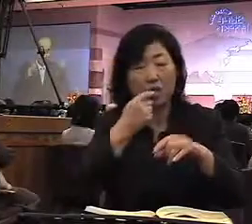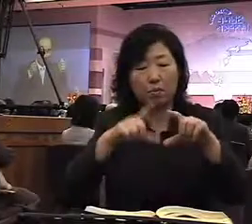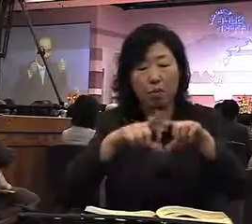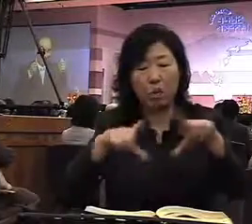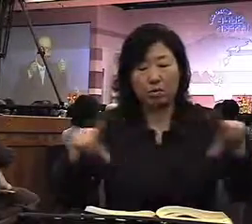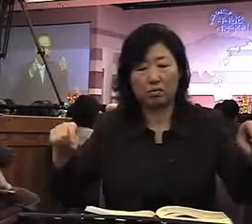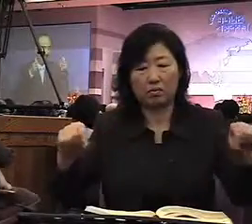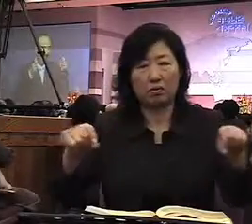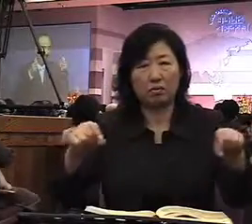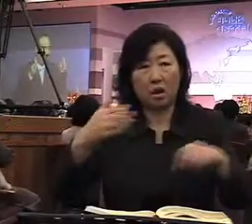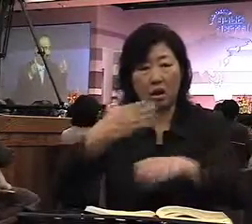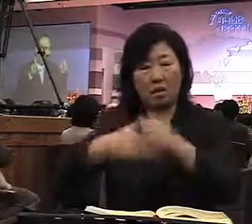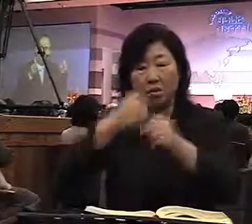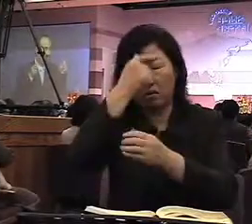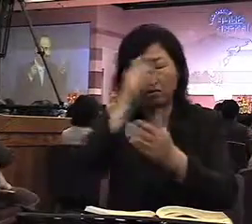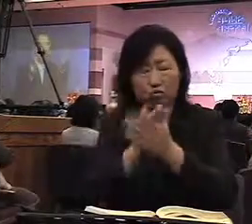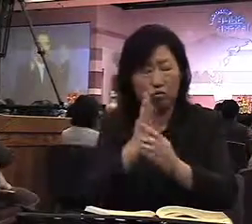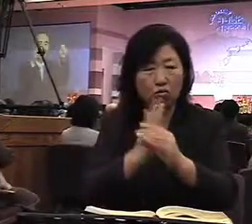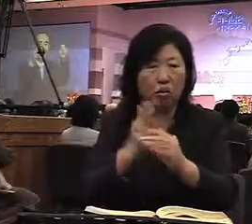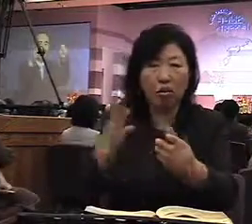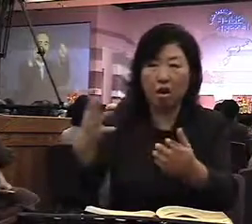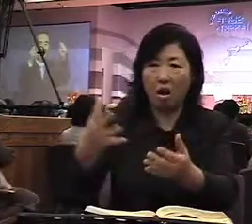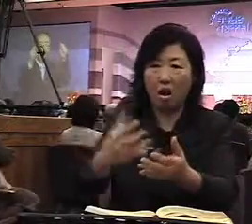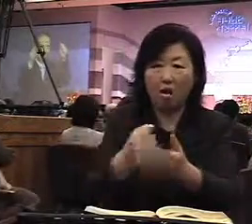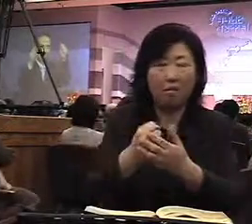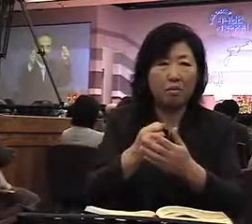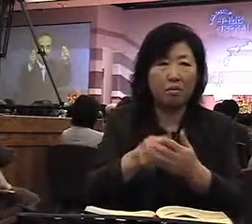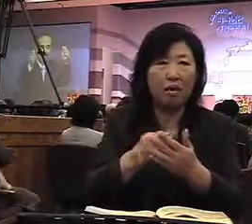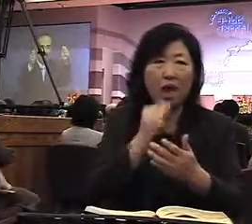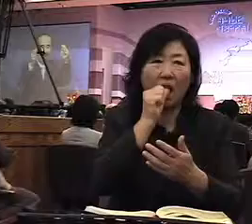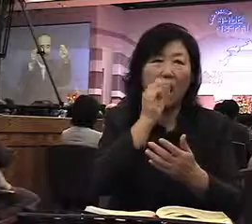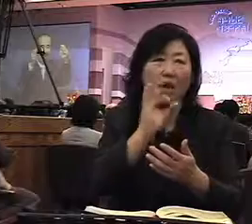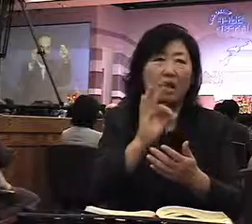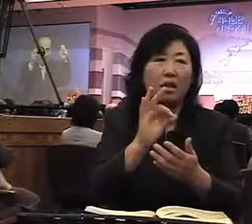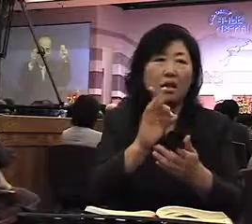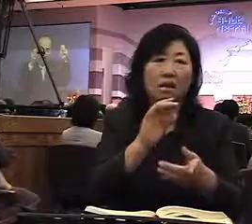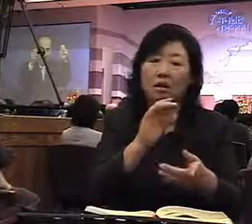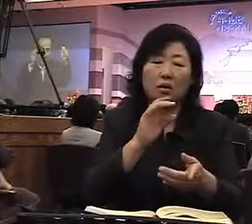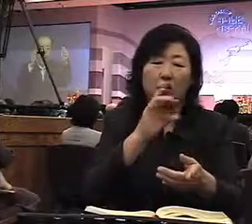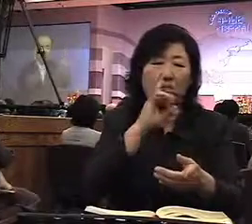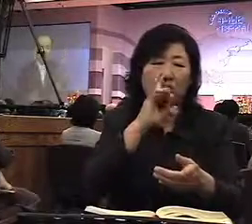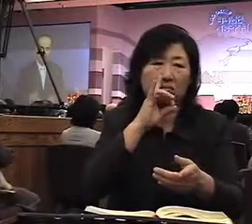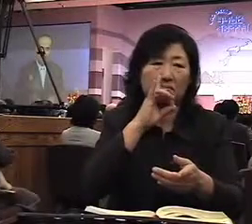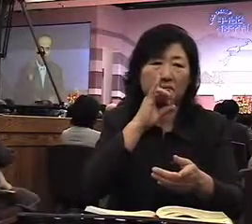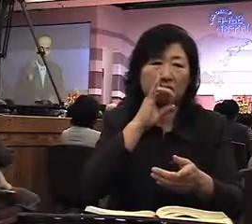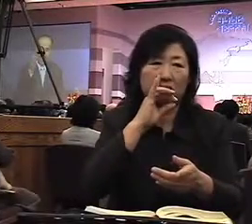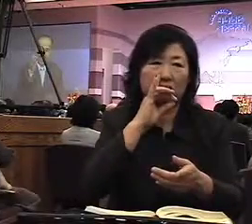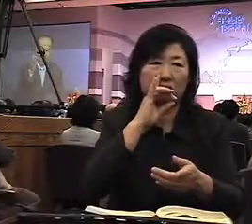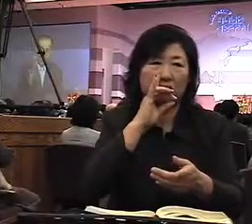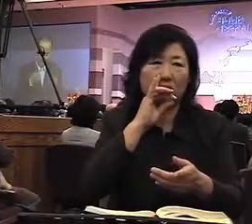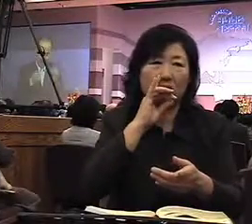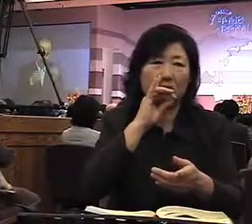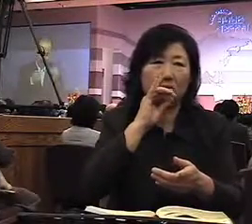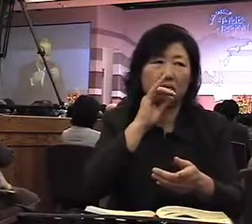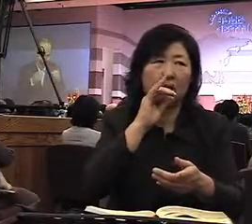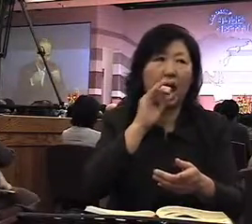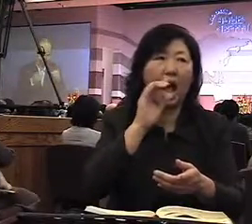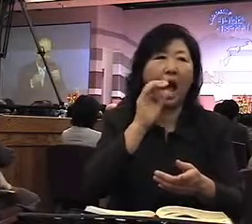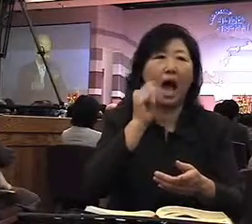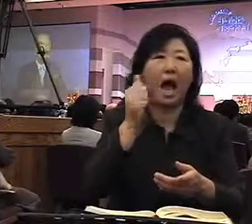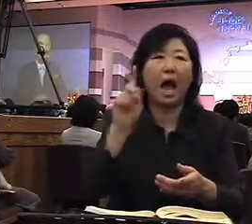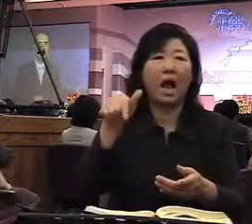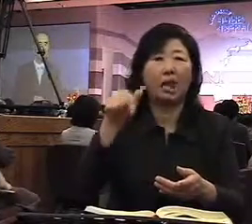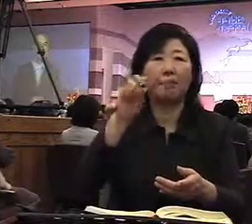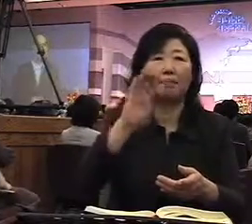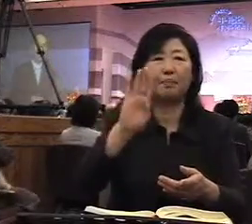제가 받았어요. 받고 보니까 동전이에요. 하나님 이거 가지고 안 되는데요. 이거 동전인데요. 두 번째 것을 주시는데